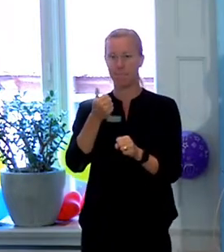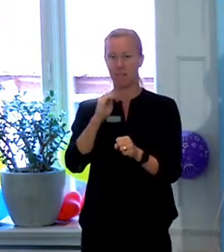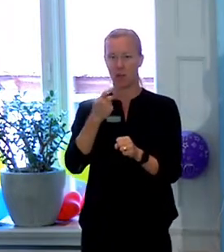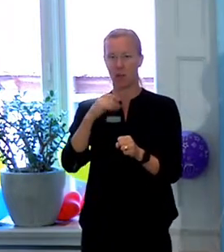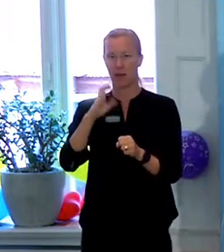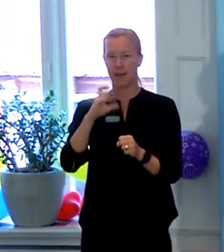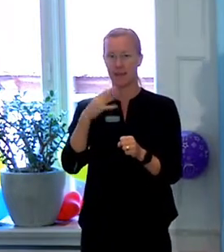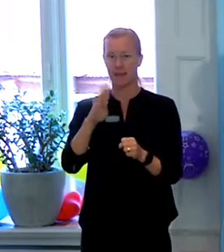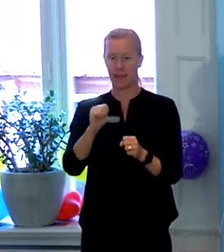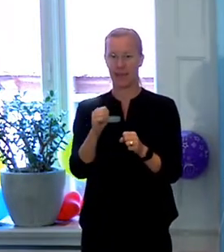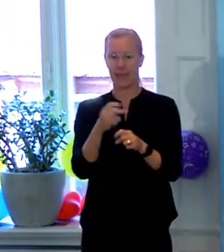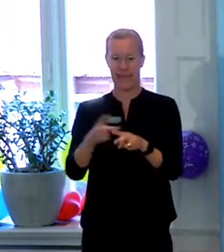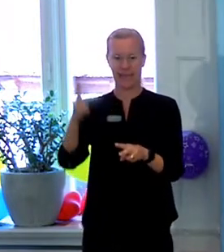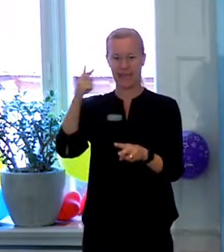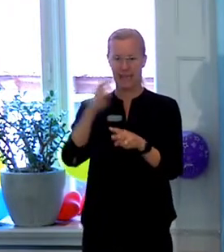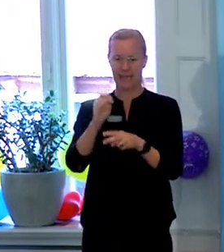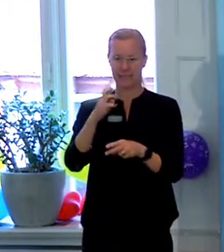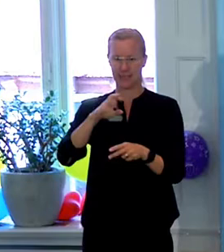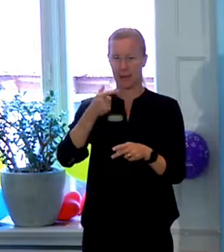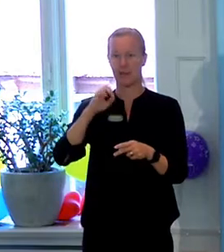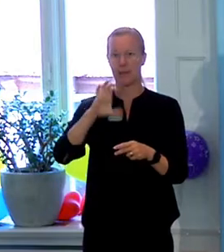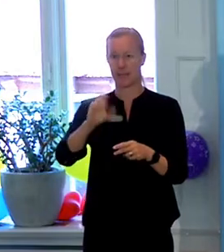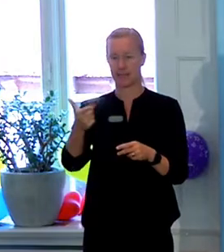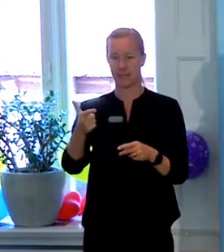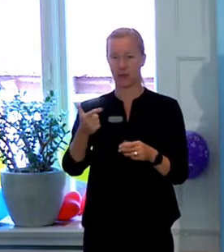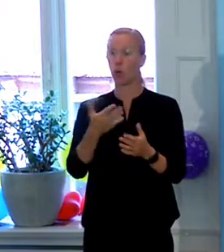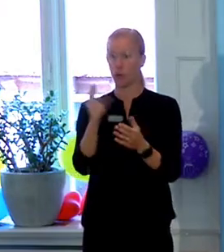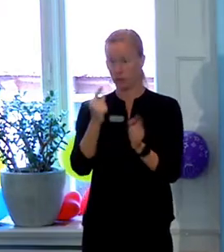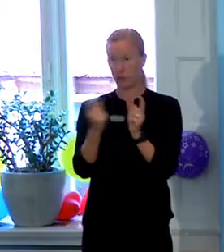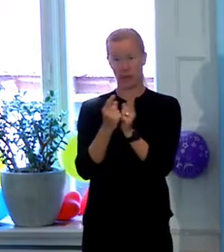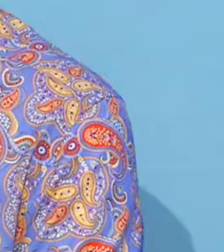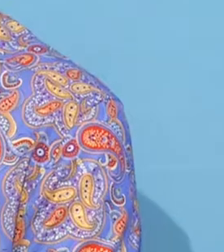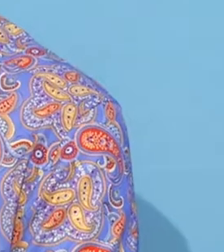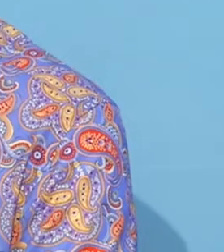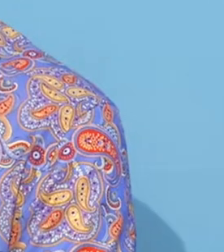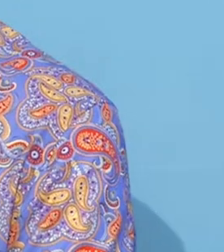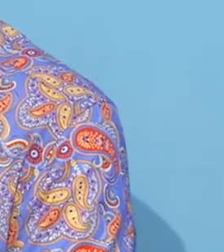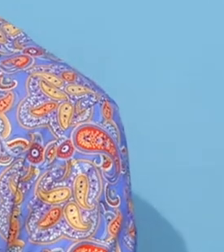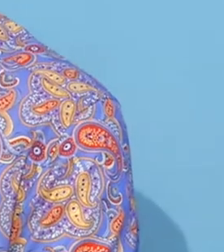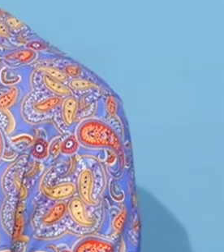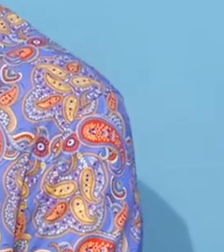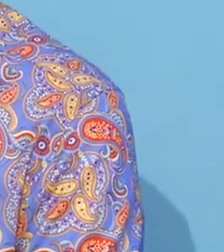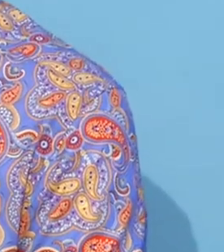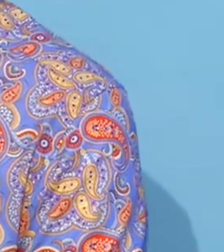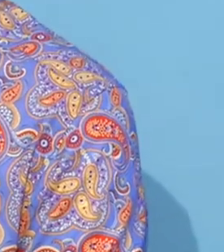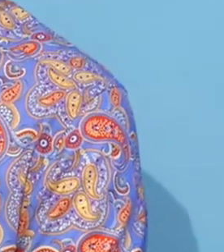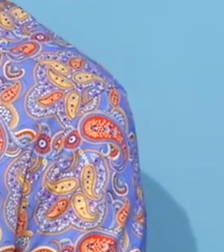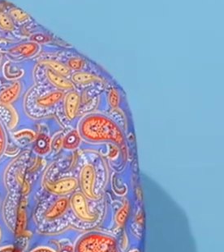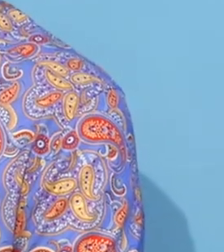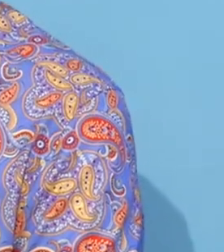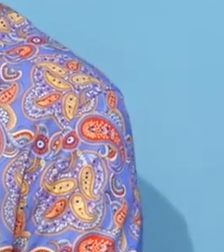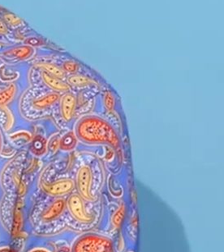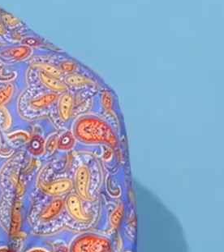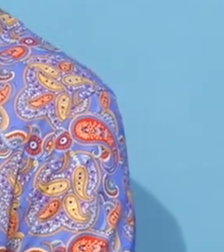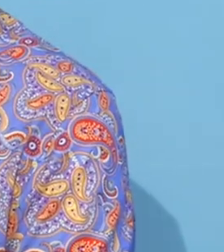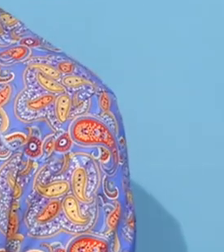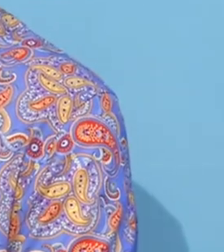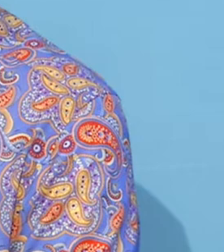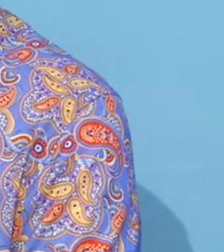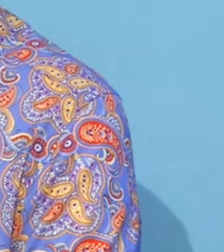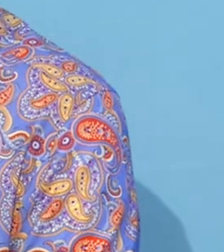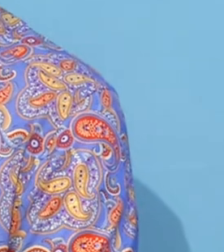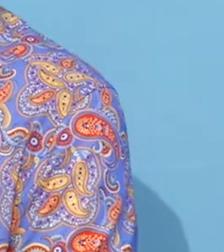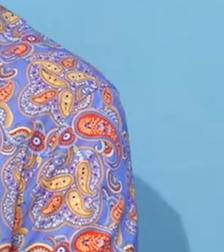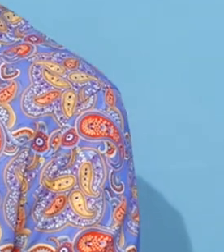sin enkät mötte just det här. Och det var inte bara socialsekreterarna, utan det var också fritidsledare. Det var rektorer. Det var ett samlingsnamn,